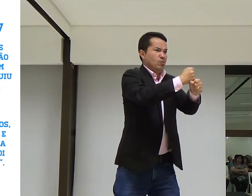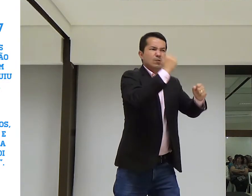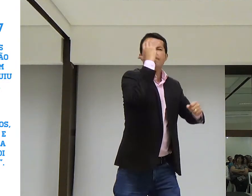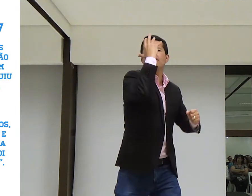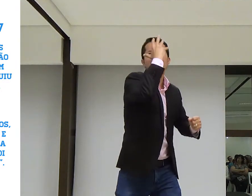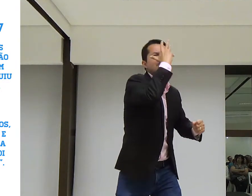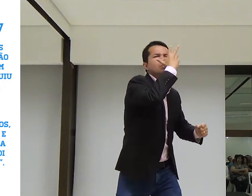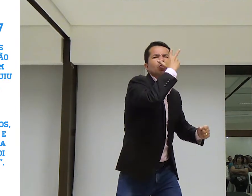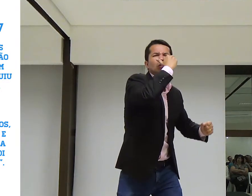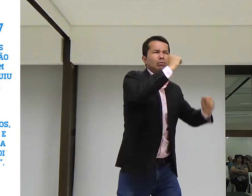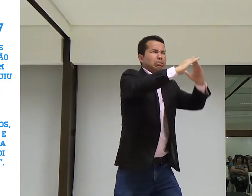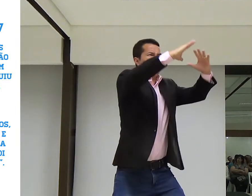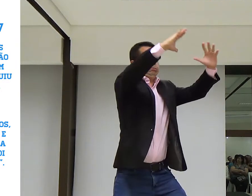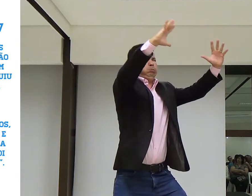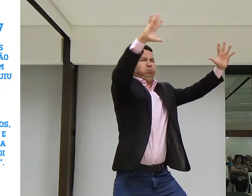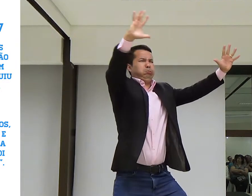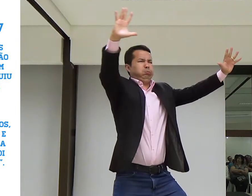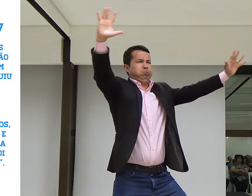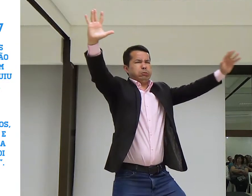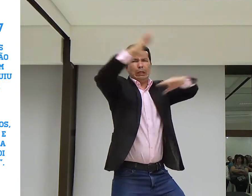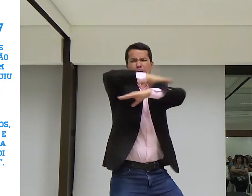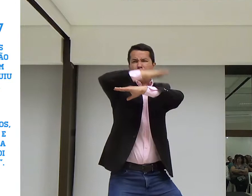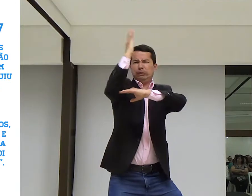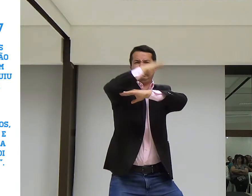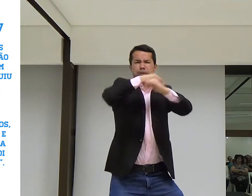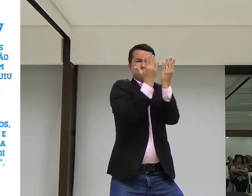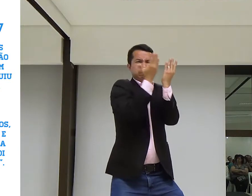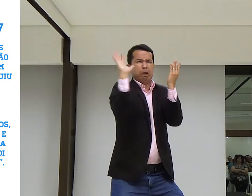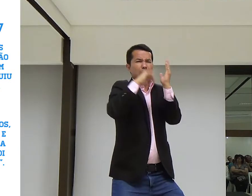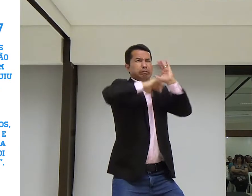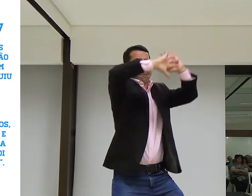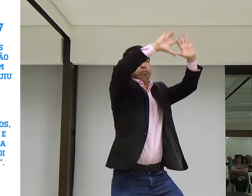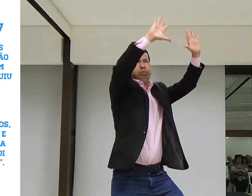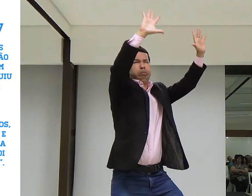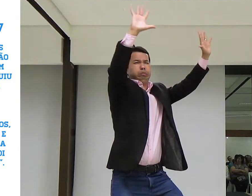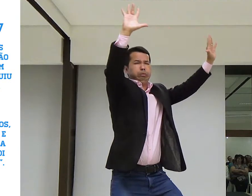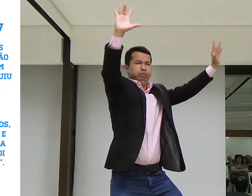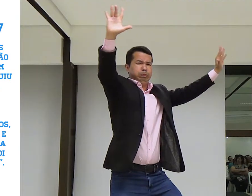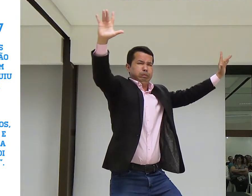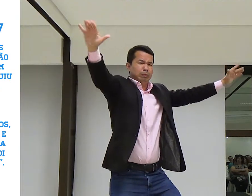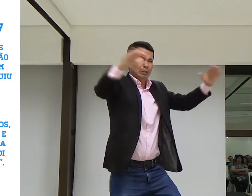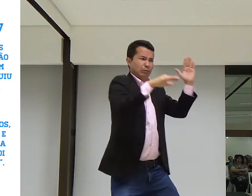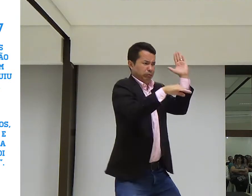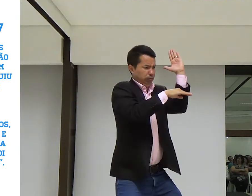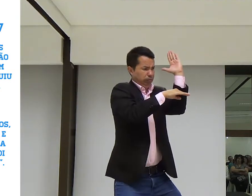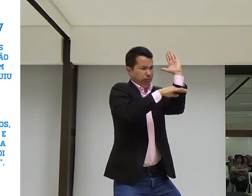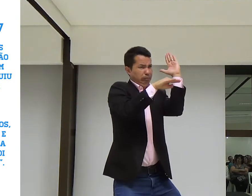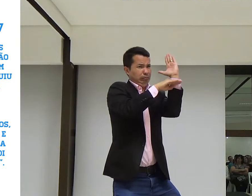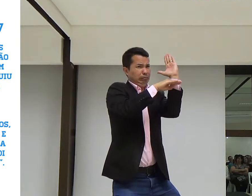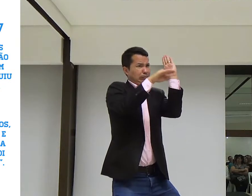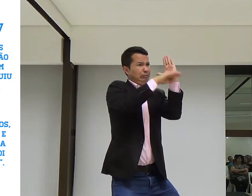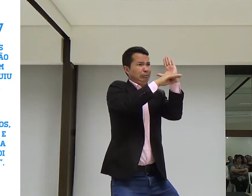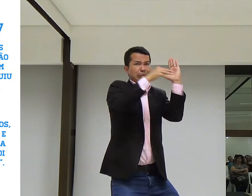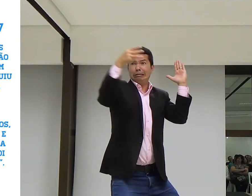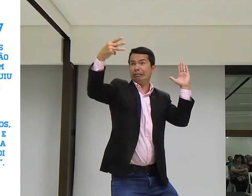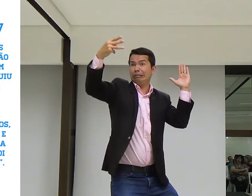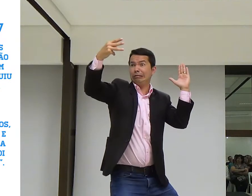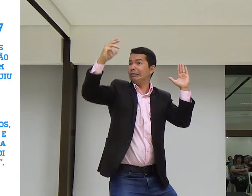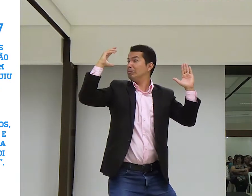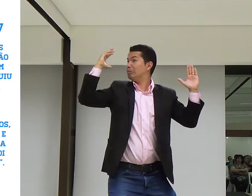a construção é bonita, linda, frondosa, uma casa muito bonita. Realmente,